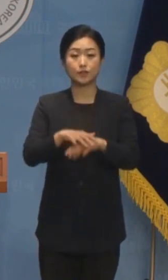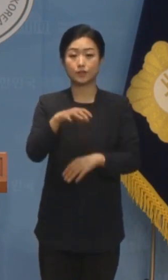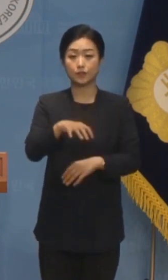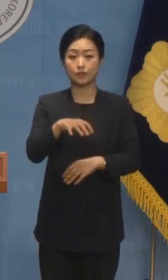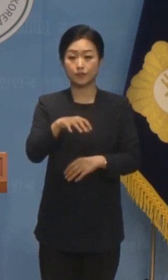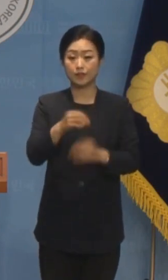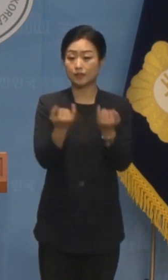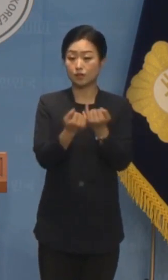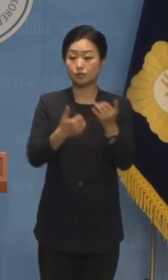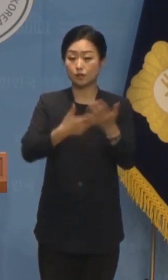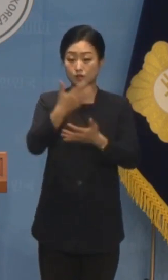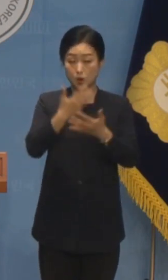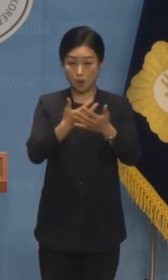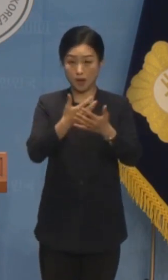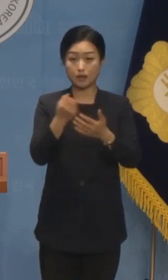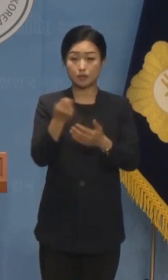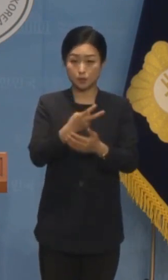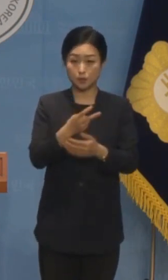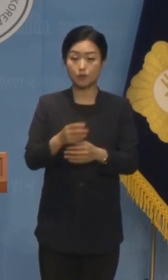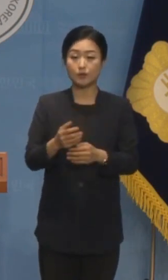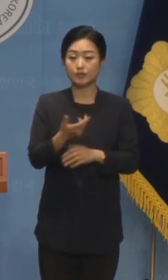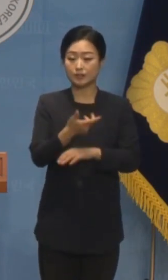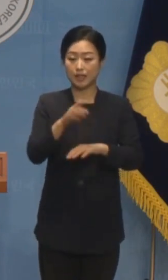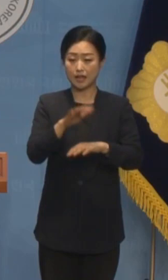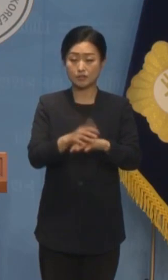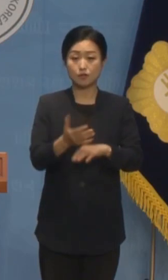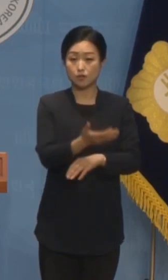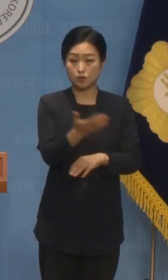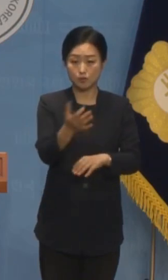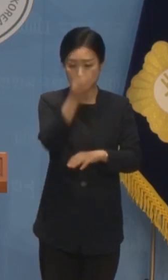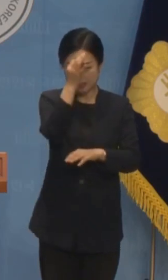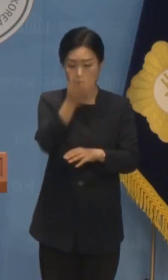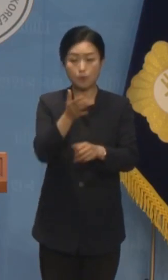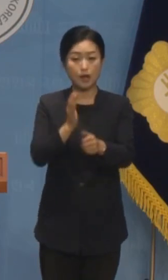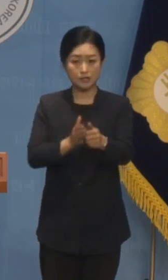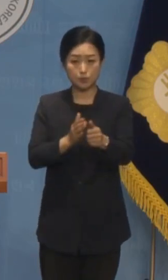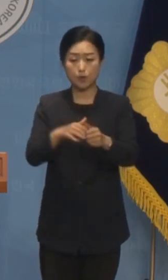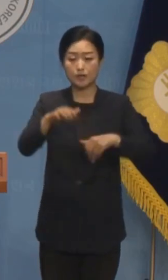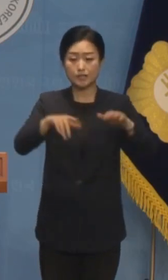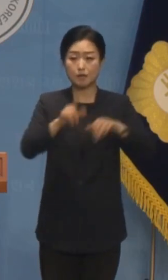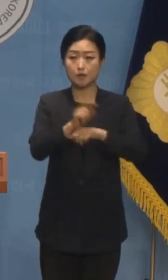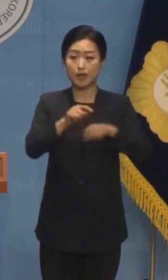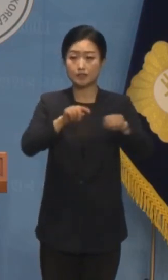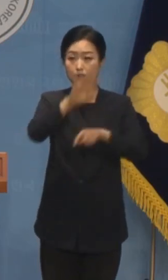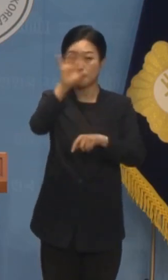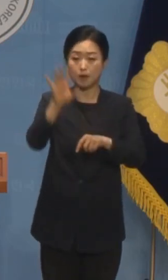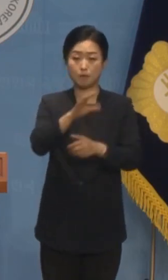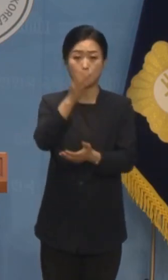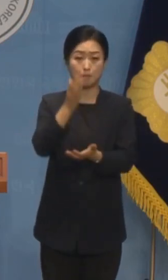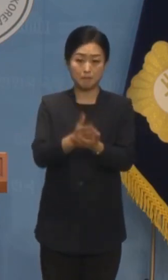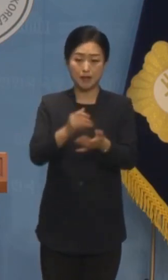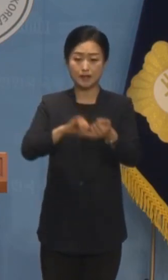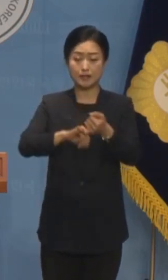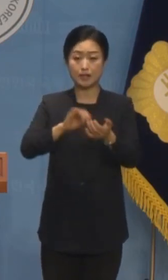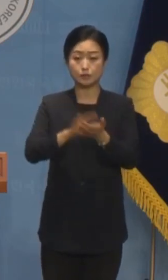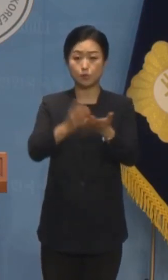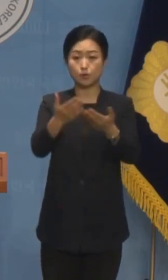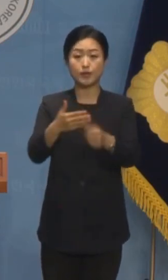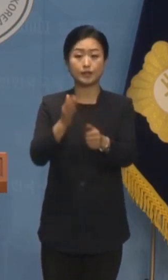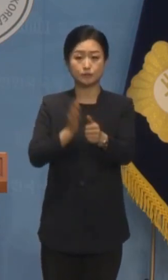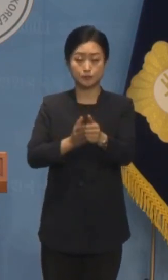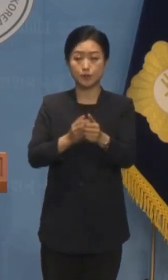대전 여성영화제와 대전 시민께 반드시 사과하고 차별 행정을 반복하지 않겠다는 약속을 해야